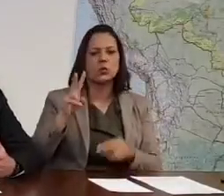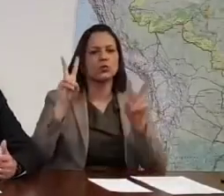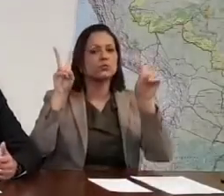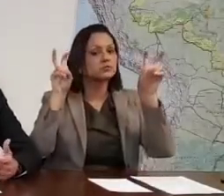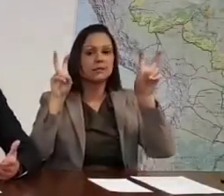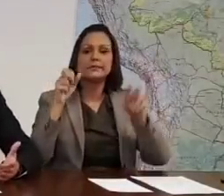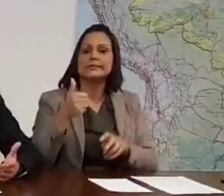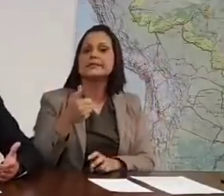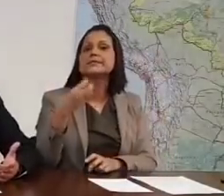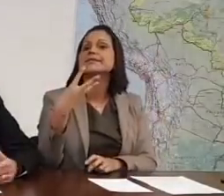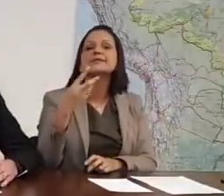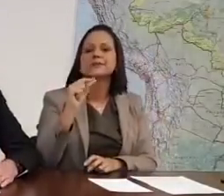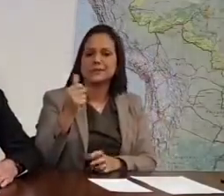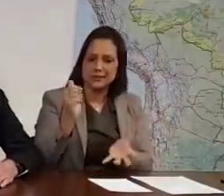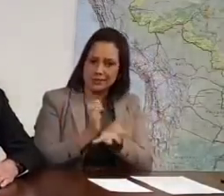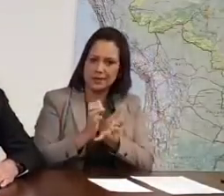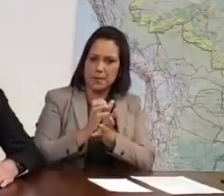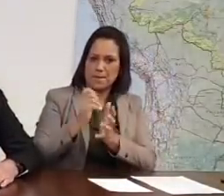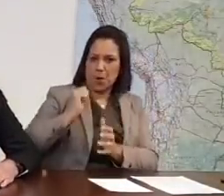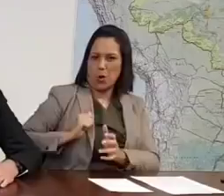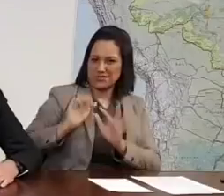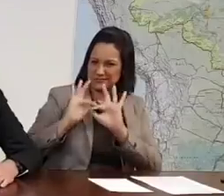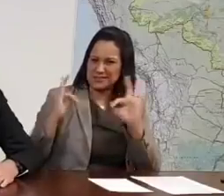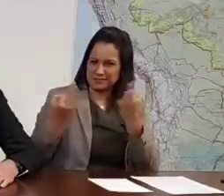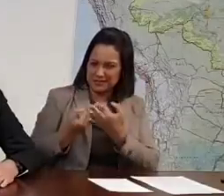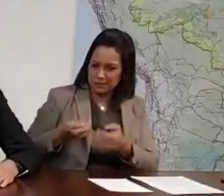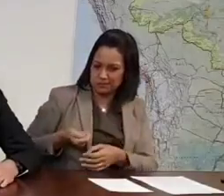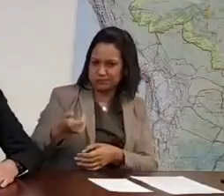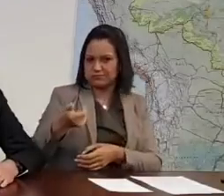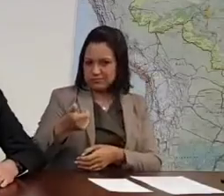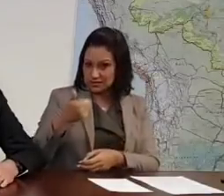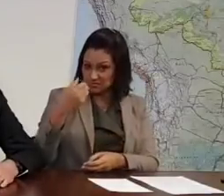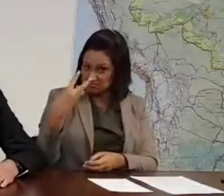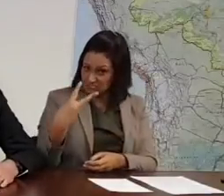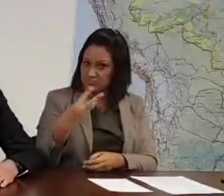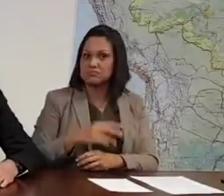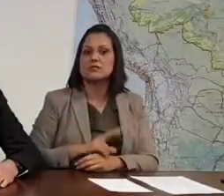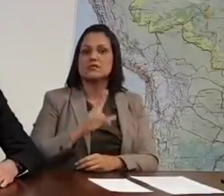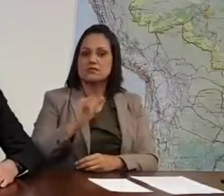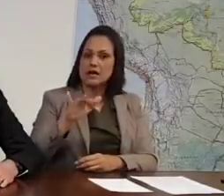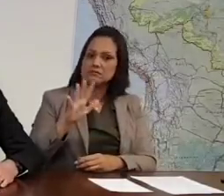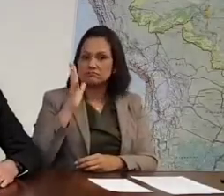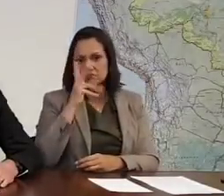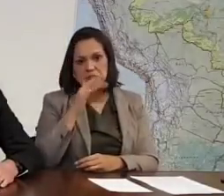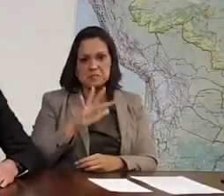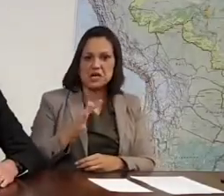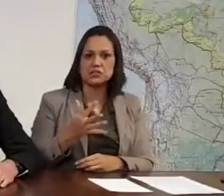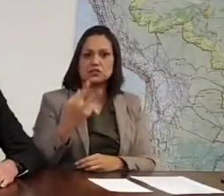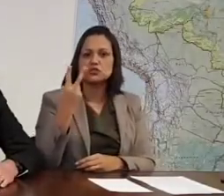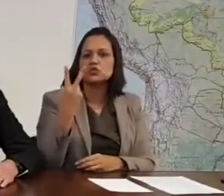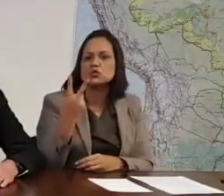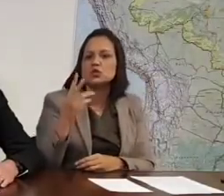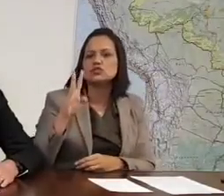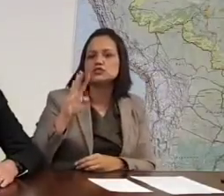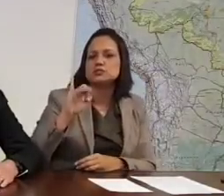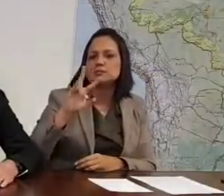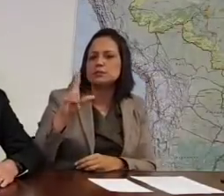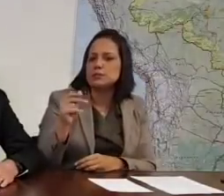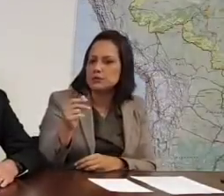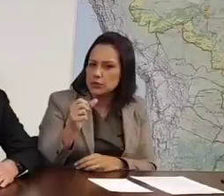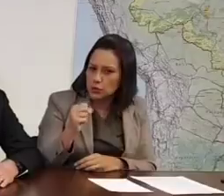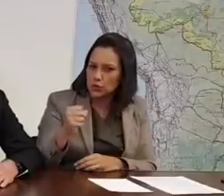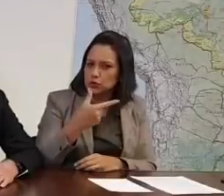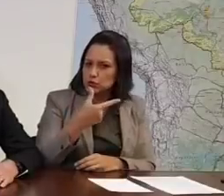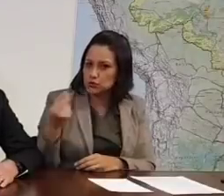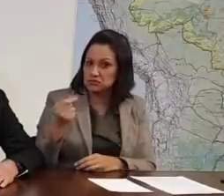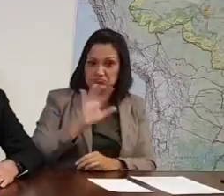do 13º para o Bolsa Família. Isso vai levar aproximadamente mais 2 bilhões e 200